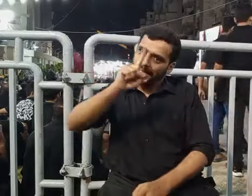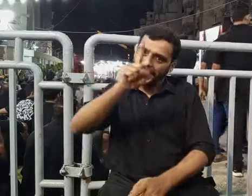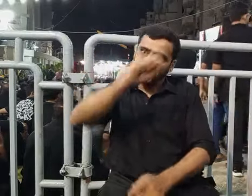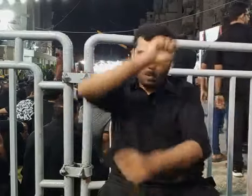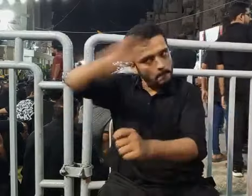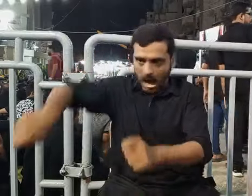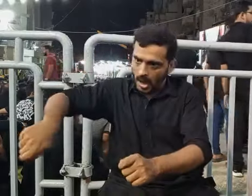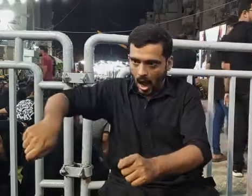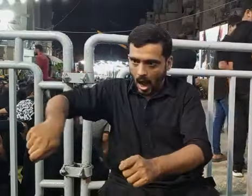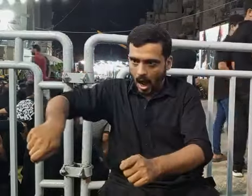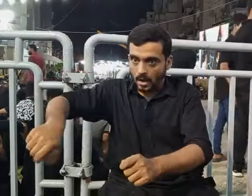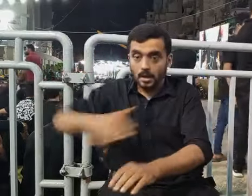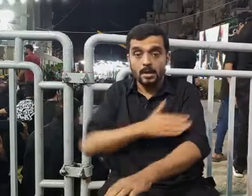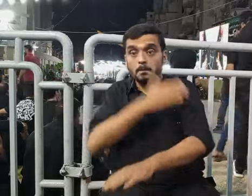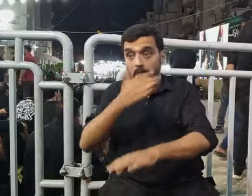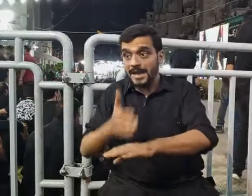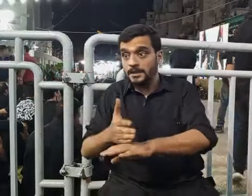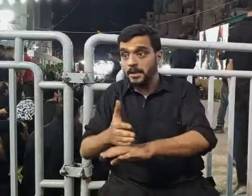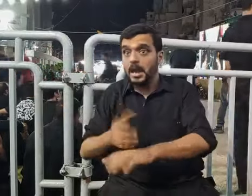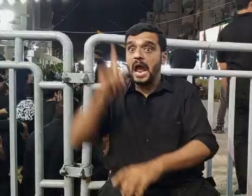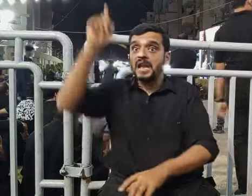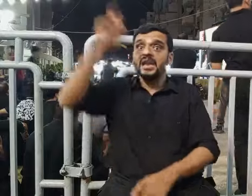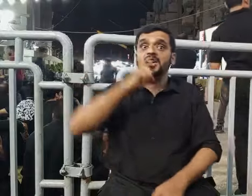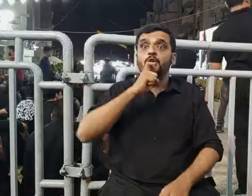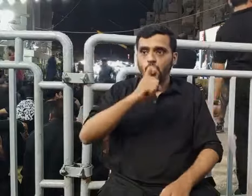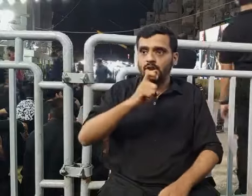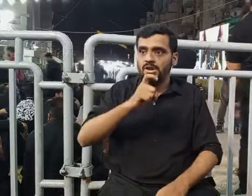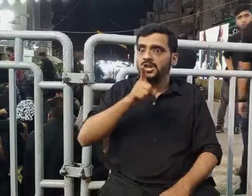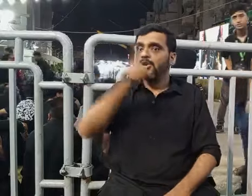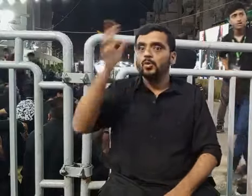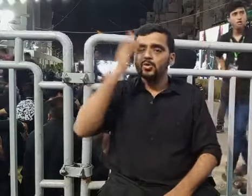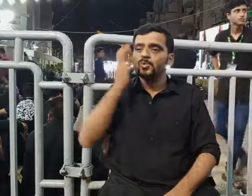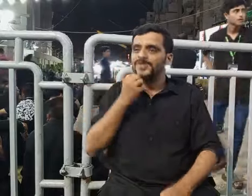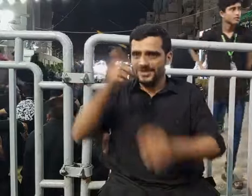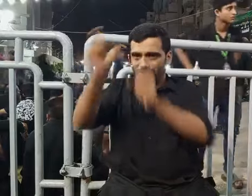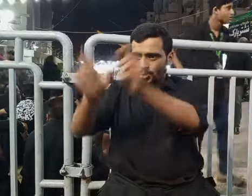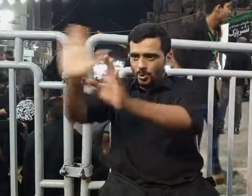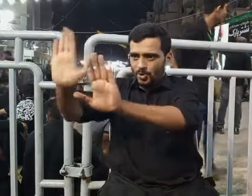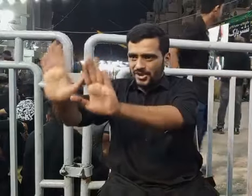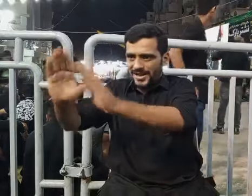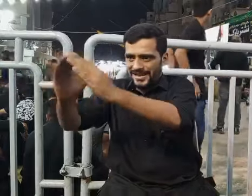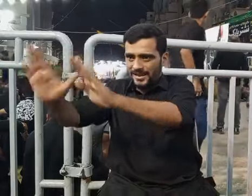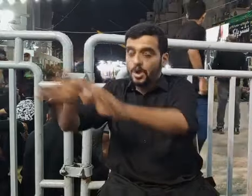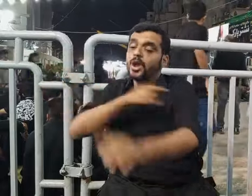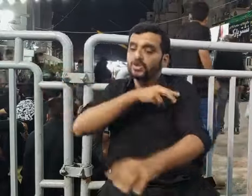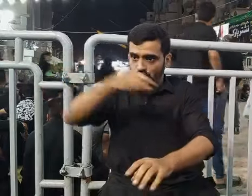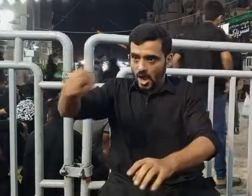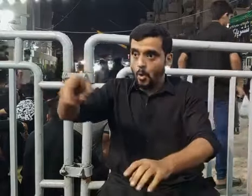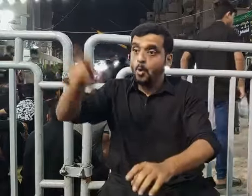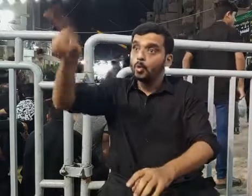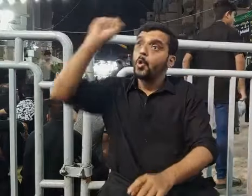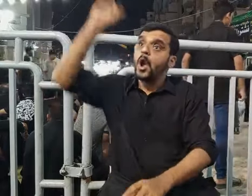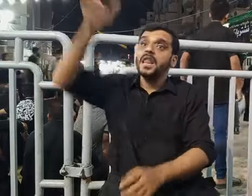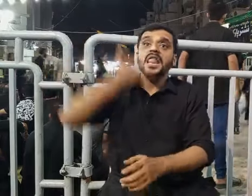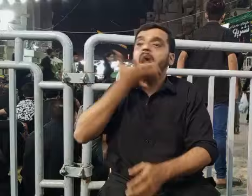میں نے تو نہیں کہا رسول اللہ سے کسی کو ساتھ کسی اور کے اوقات کے علی علی کے ساتھ چل کے سورہ پر آپ کو